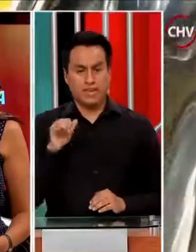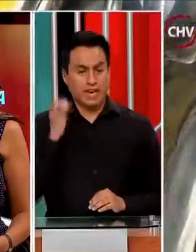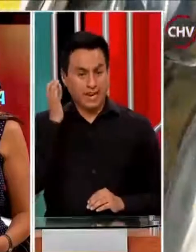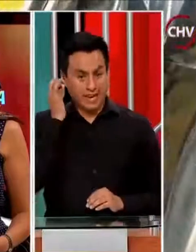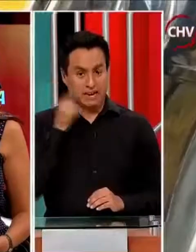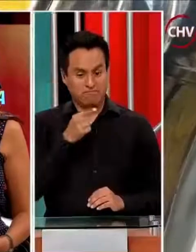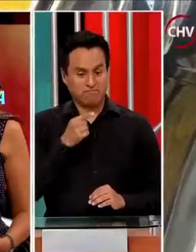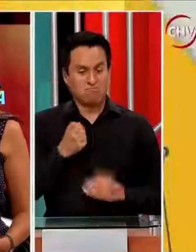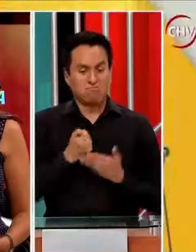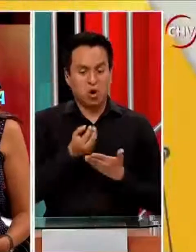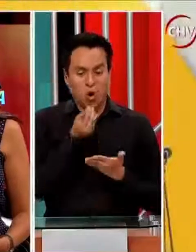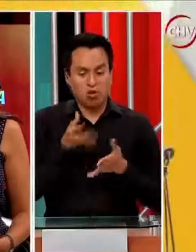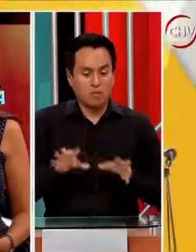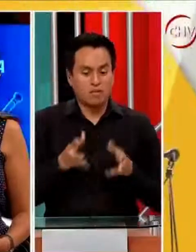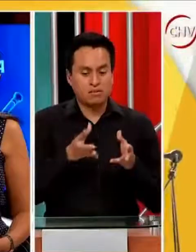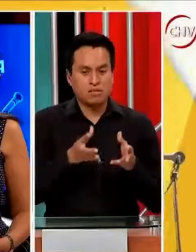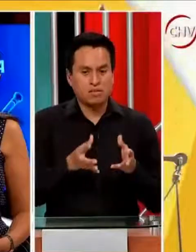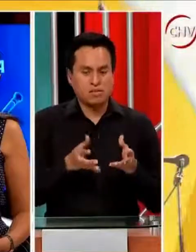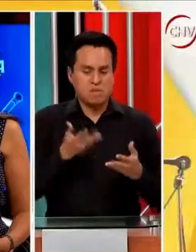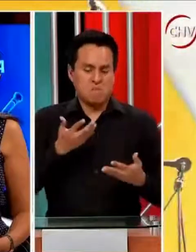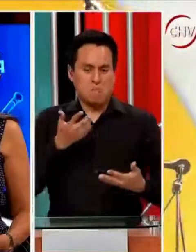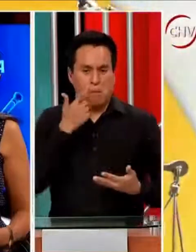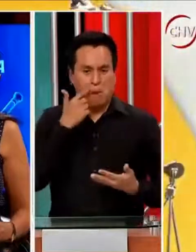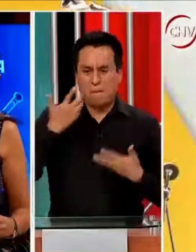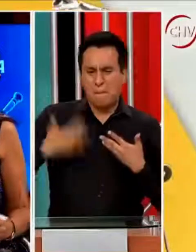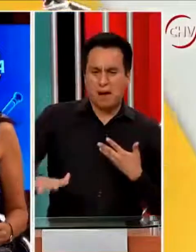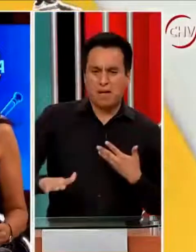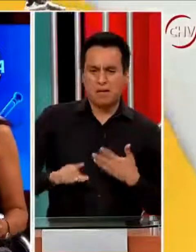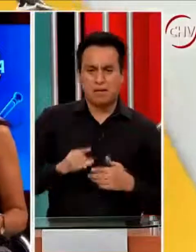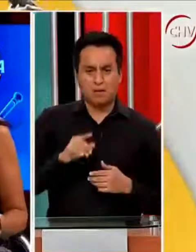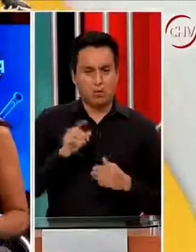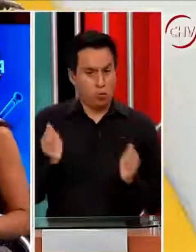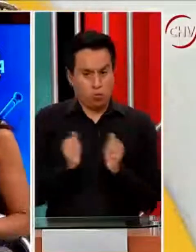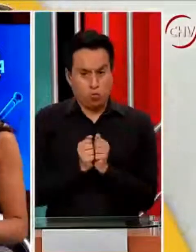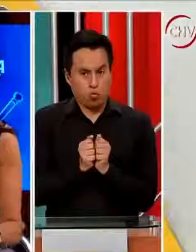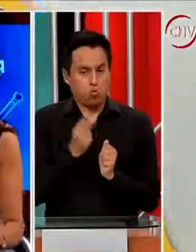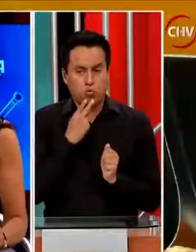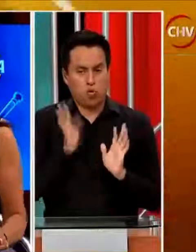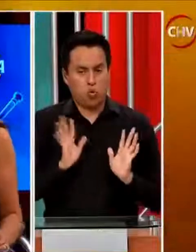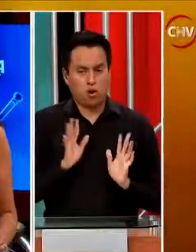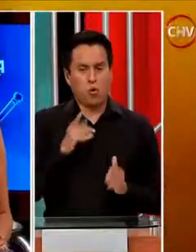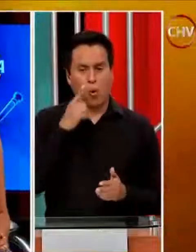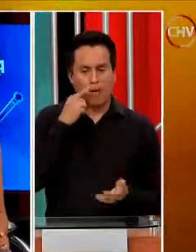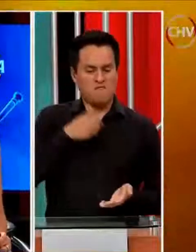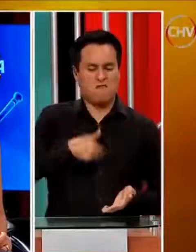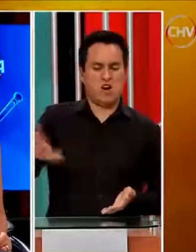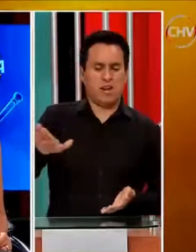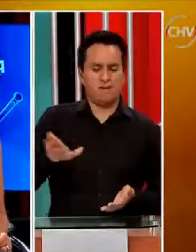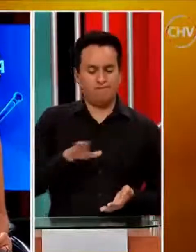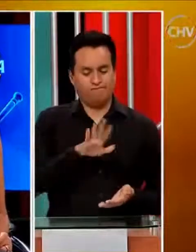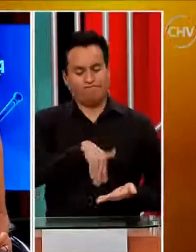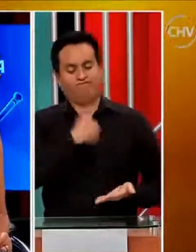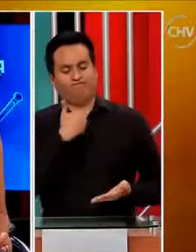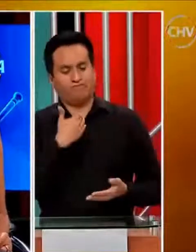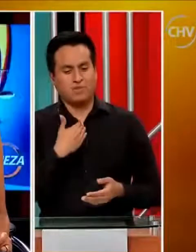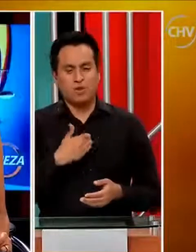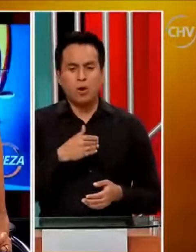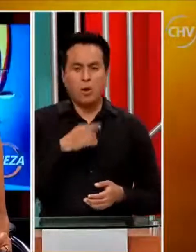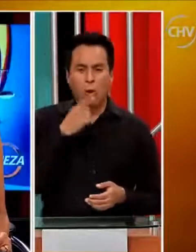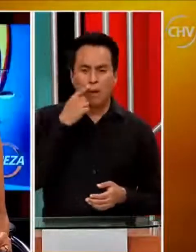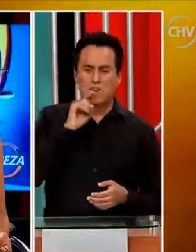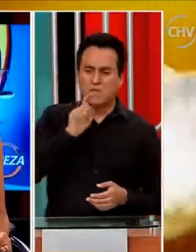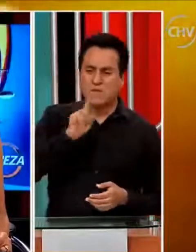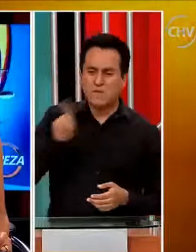lleva alimento y cosas, normalmente la trata mal, insulta. Pero ella no vive con él. No, porque él la echó y la insulta,